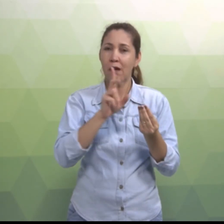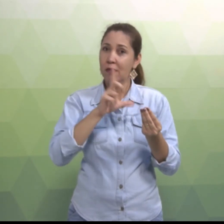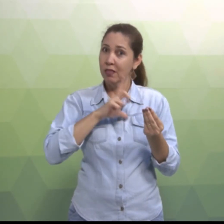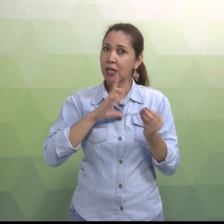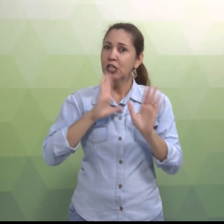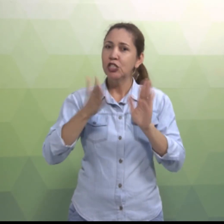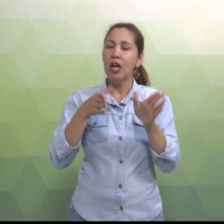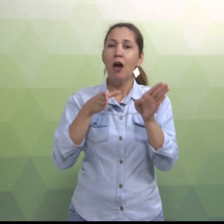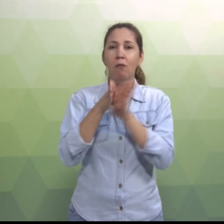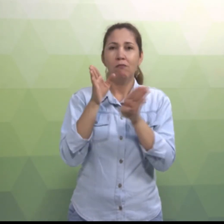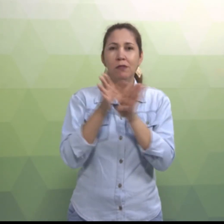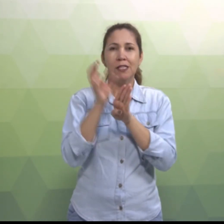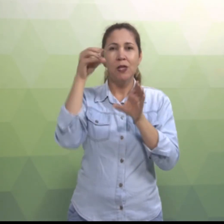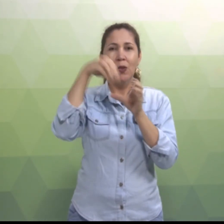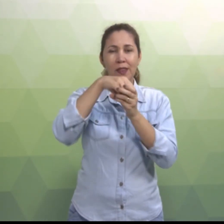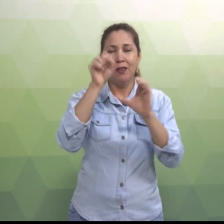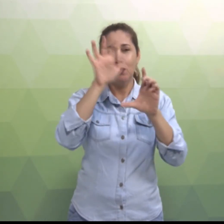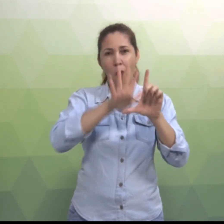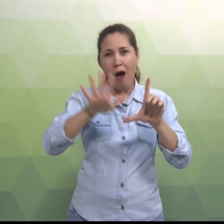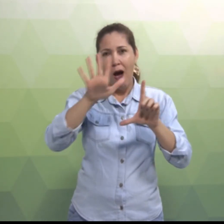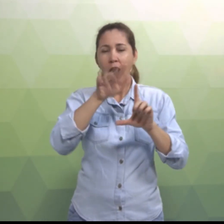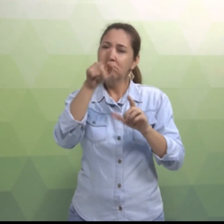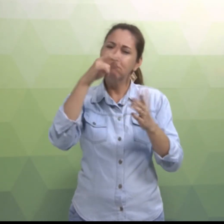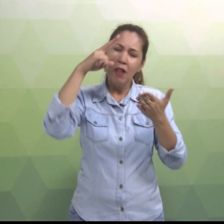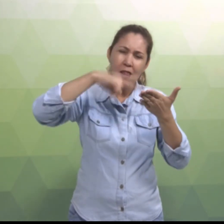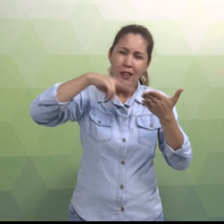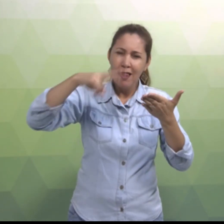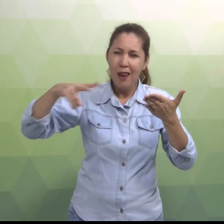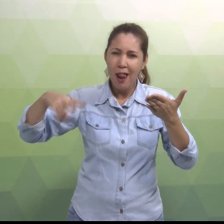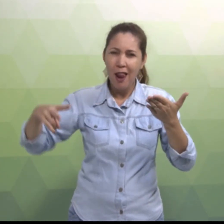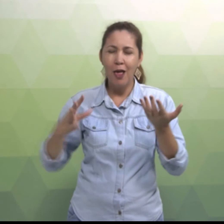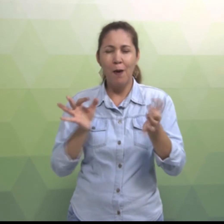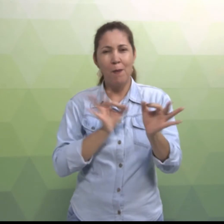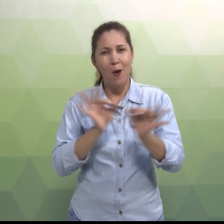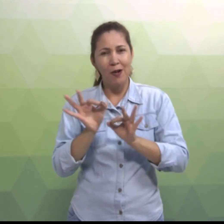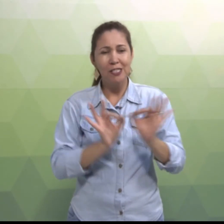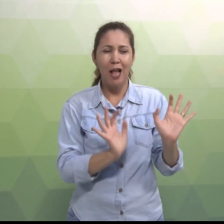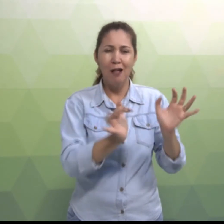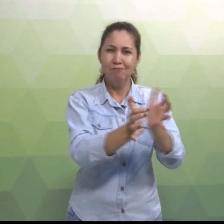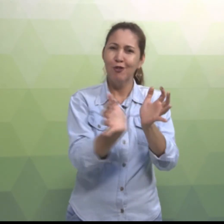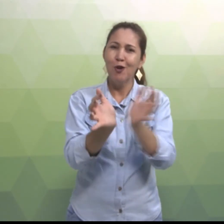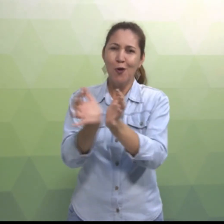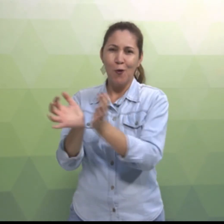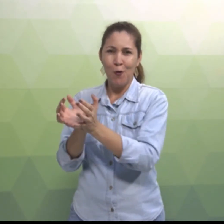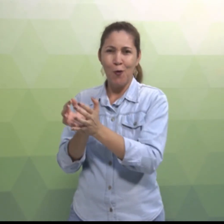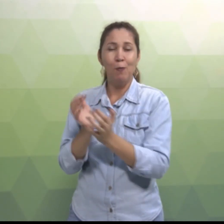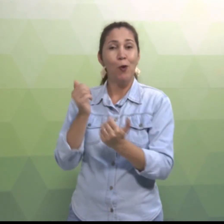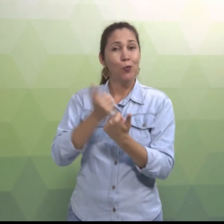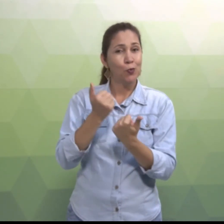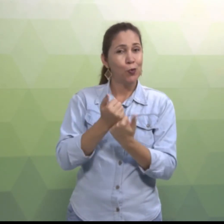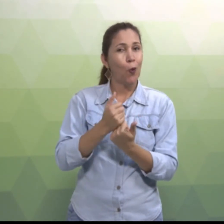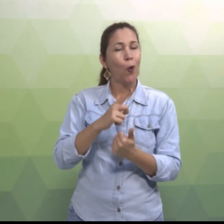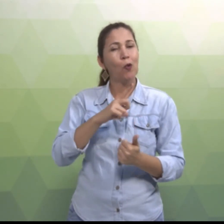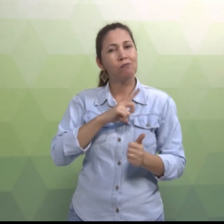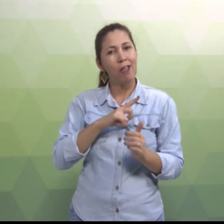utilizar. Então, lá no AVA tem alguns temas, então vocês vão poder ver. Caso tenham